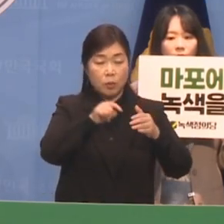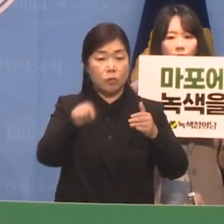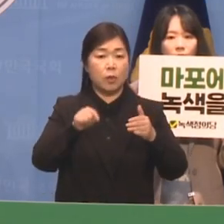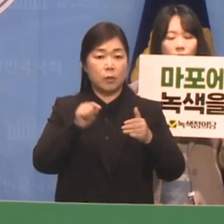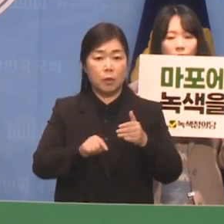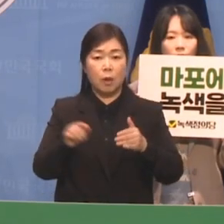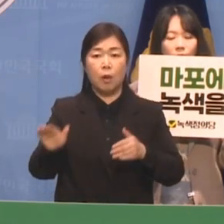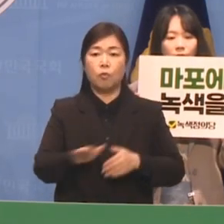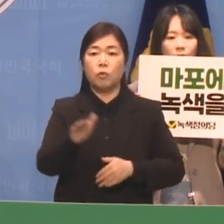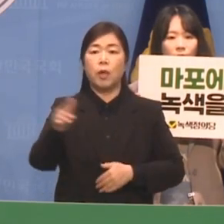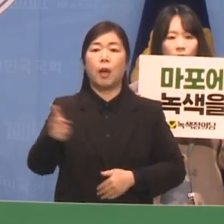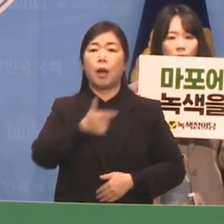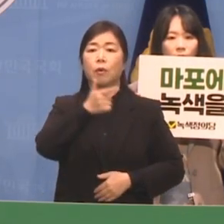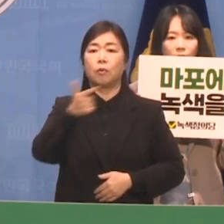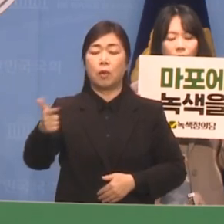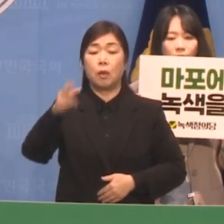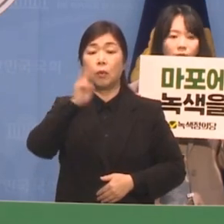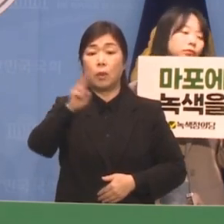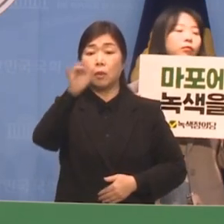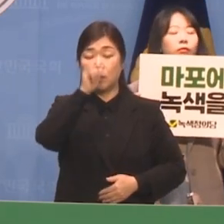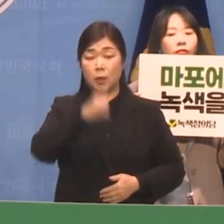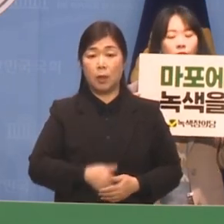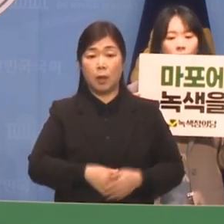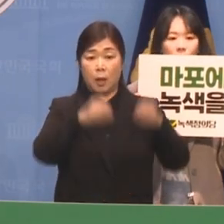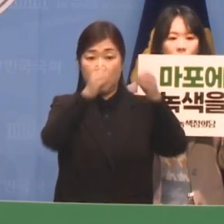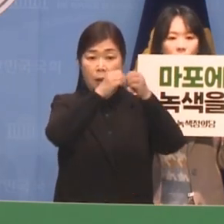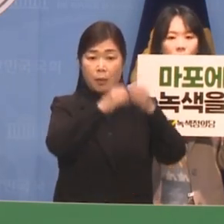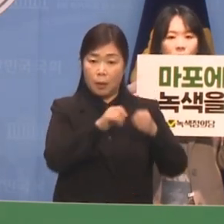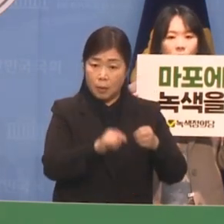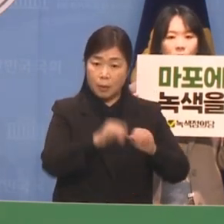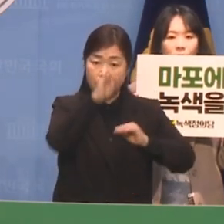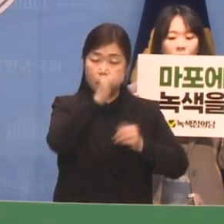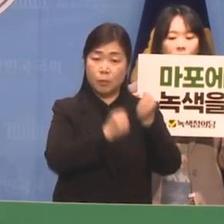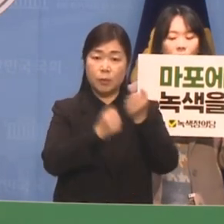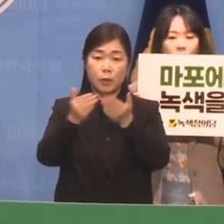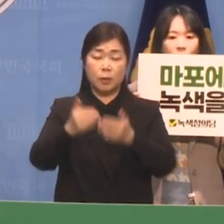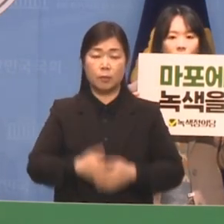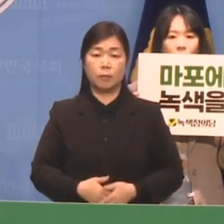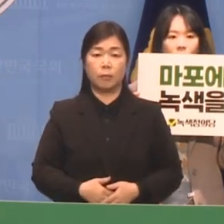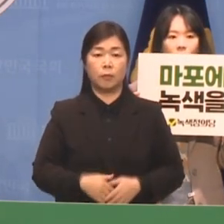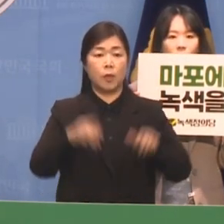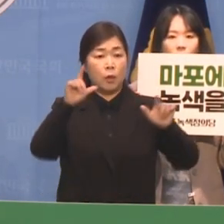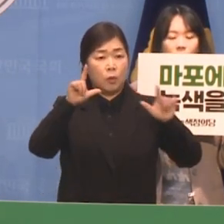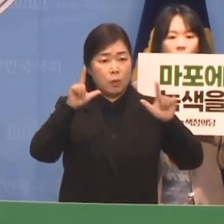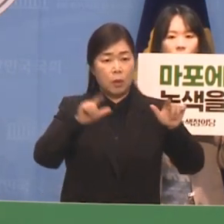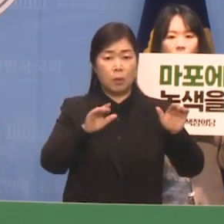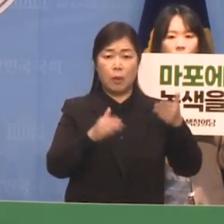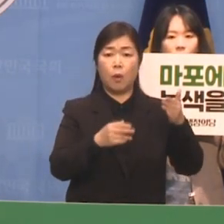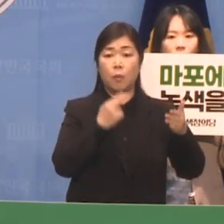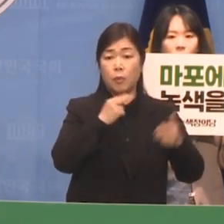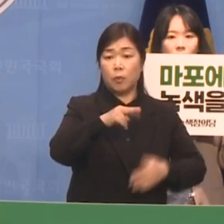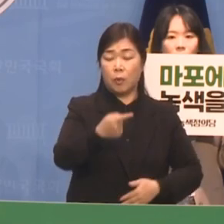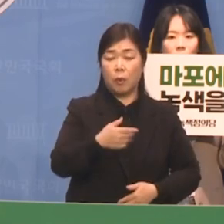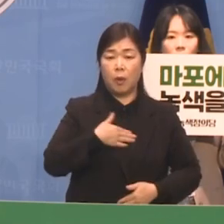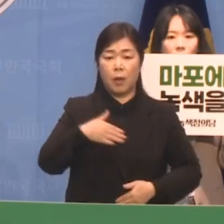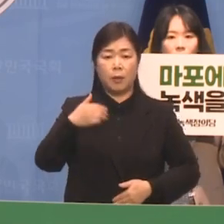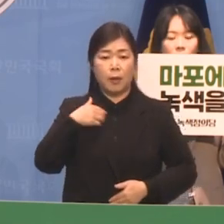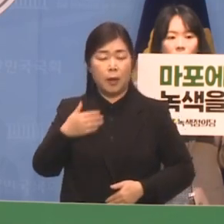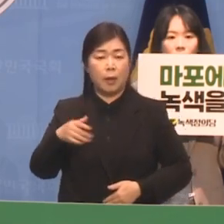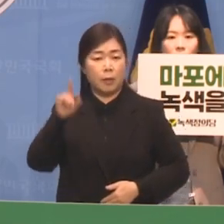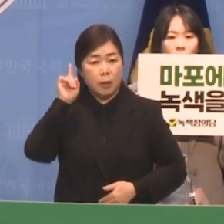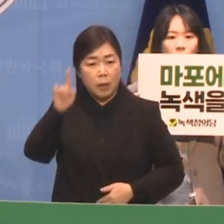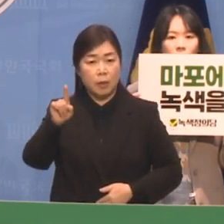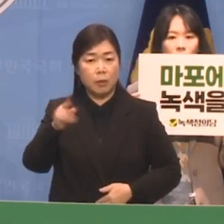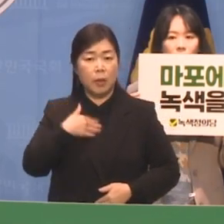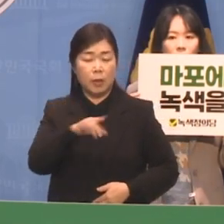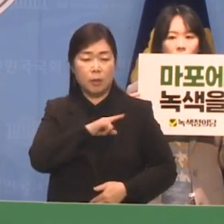우리의 하루라는 곡이 있습니다. 노래 가사가 이렇습니다. 영웅이 되지 않아도 내 이름 아는 사람